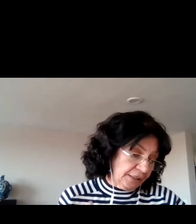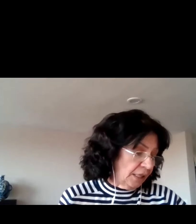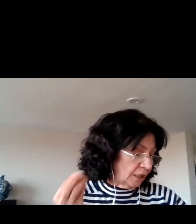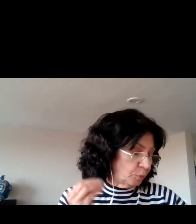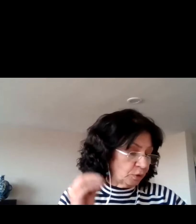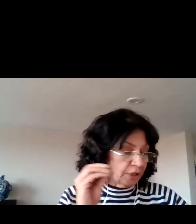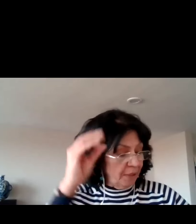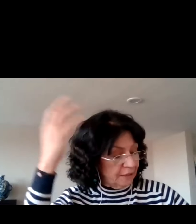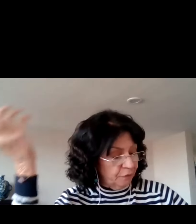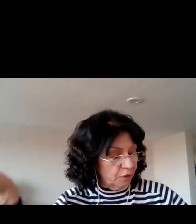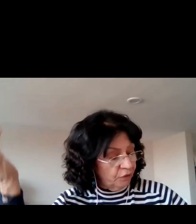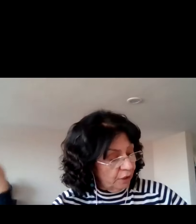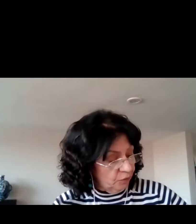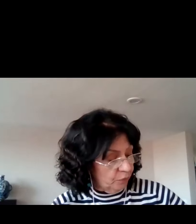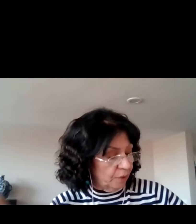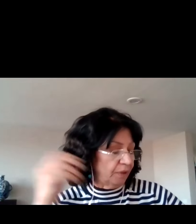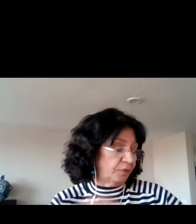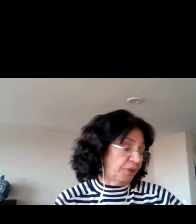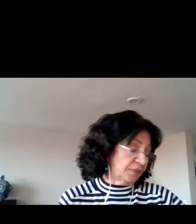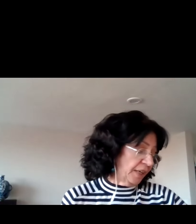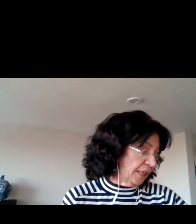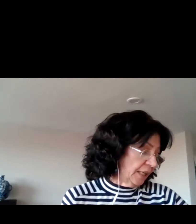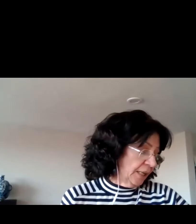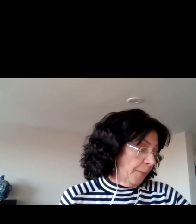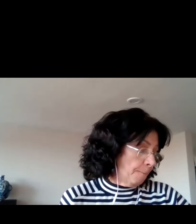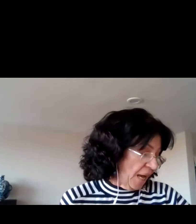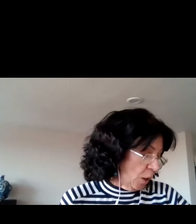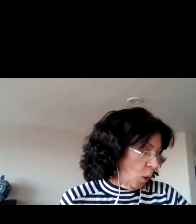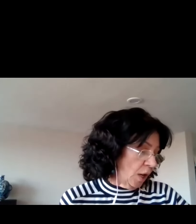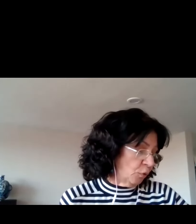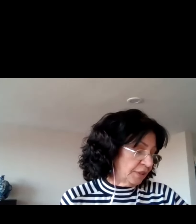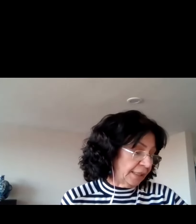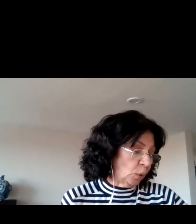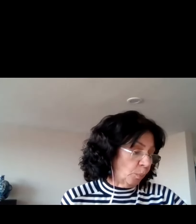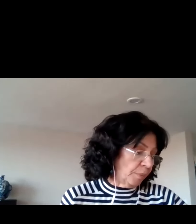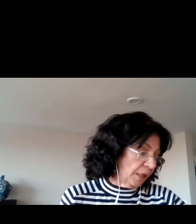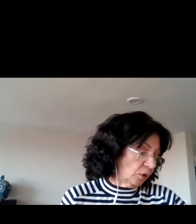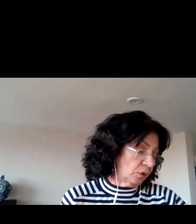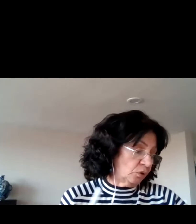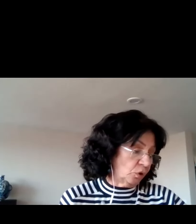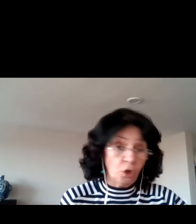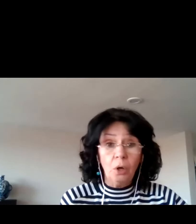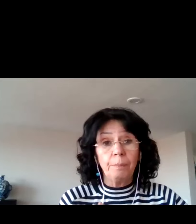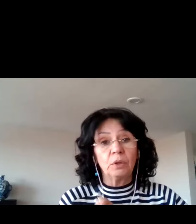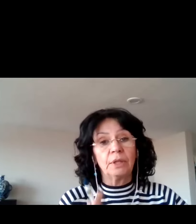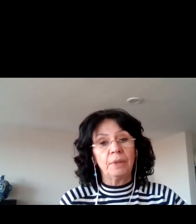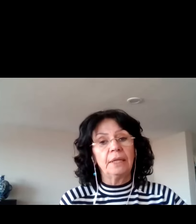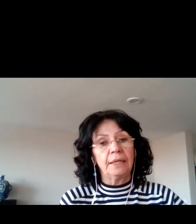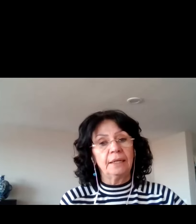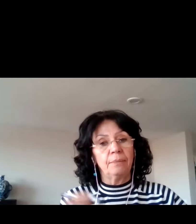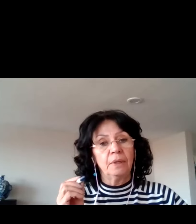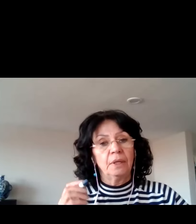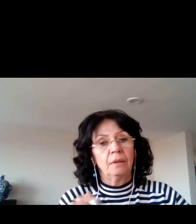ya entendí, la responsable es la fundación, la responsable es FADI, pero la oficial de cumplimiento soy yo, pero